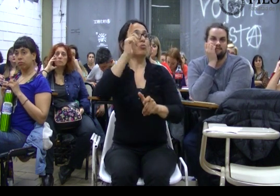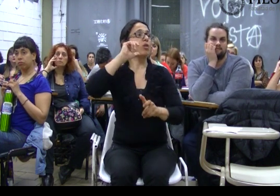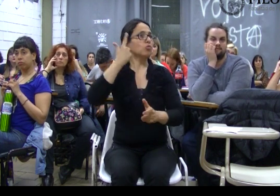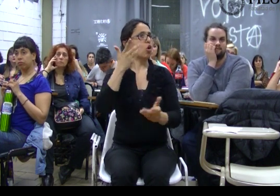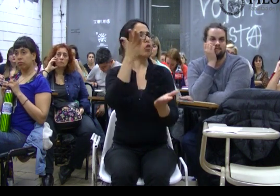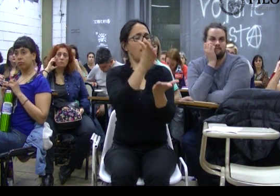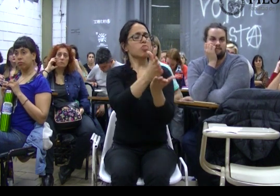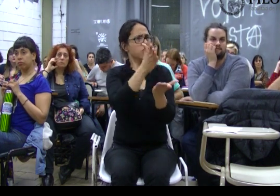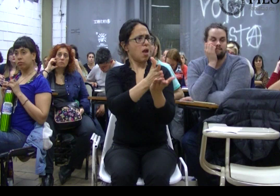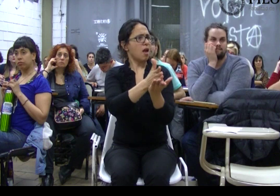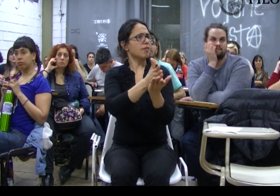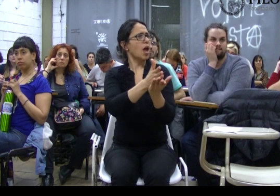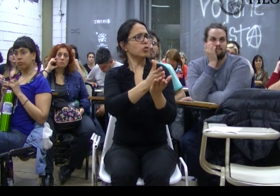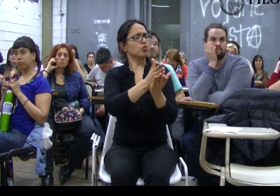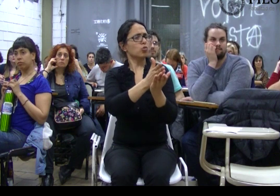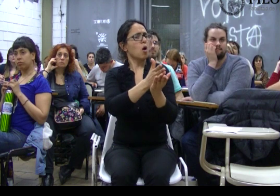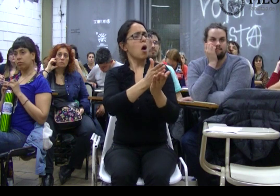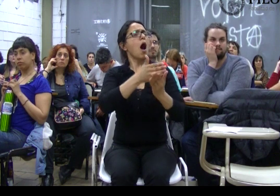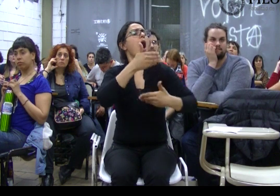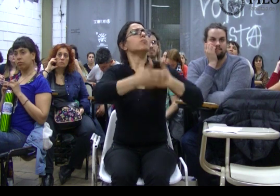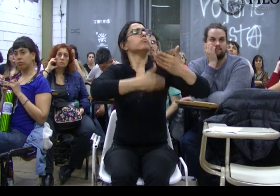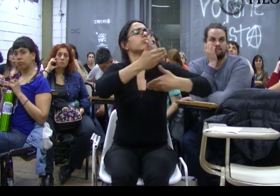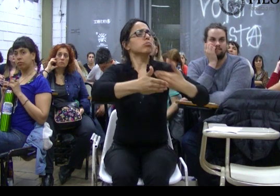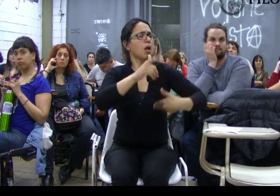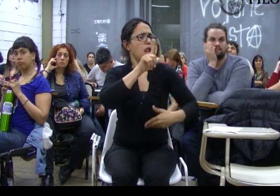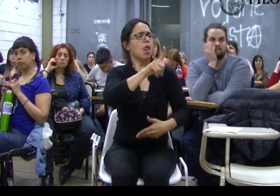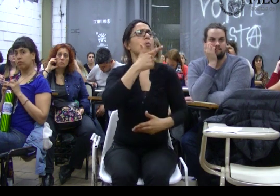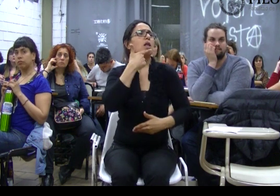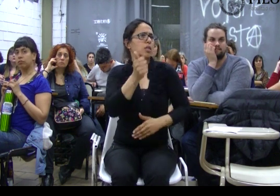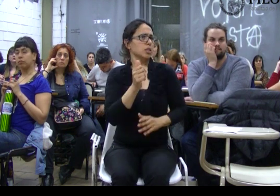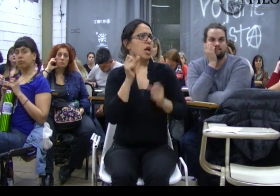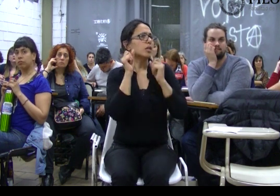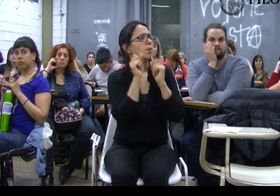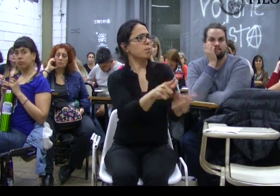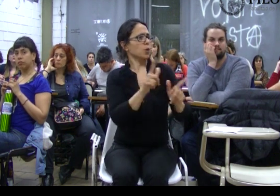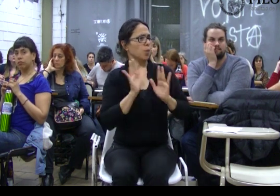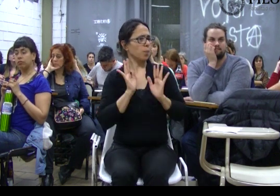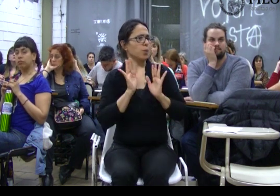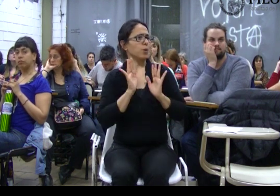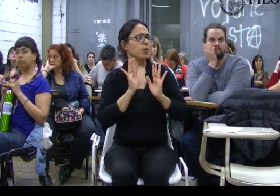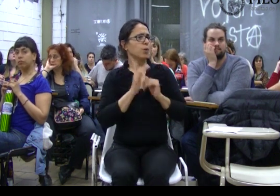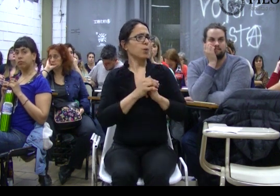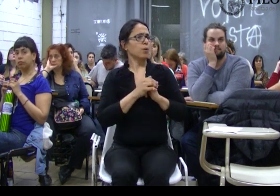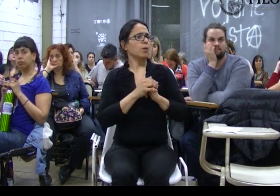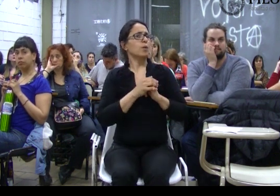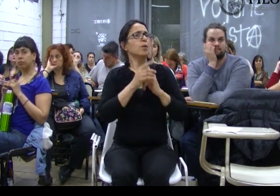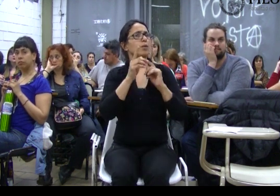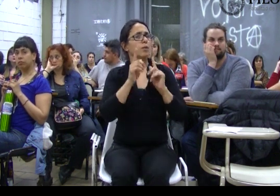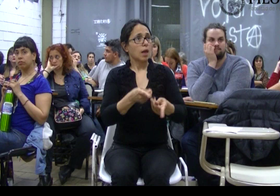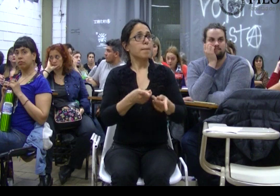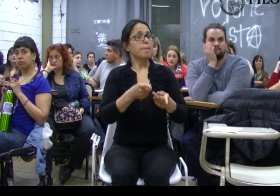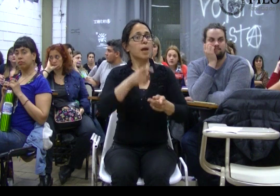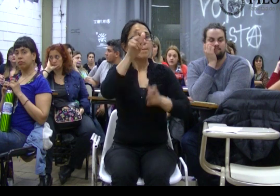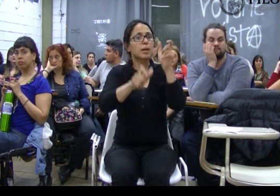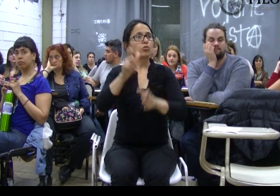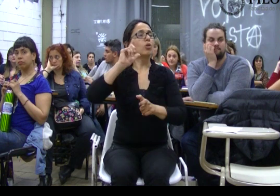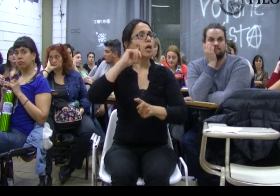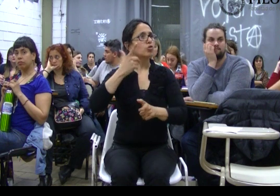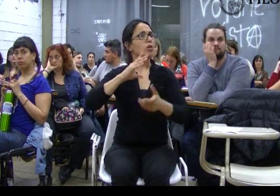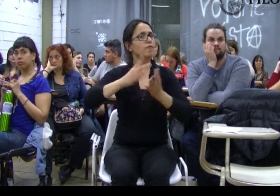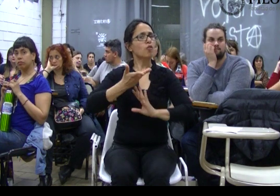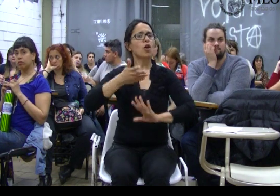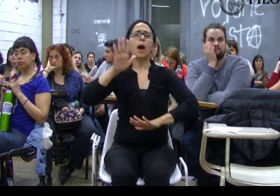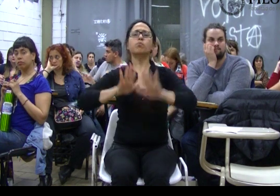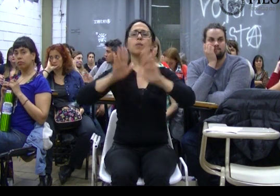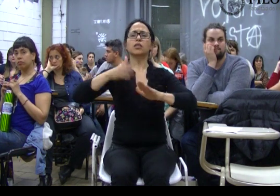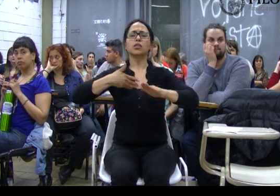personas sordas de desarrollarse en su lengua natural, que es la lengua de señas, y de la participación activa de las